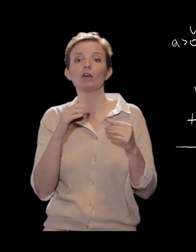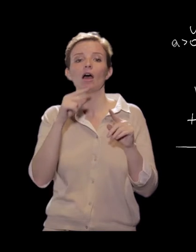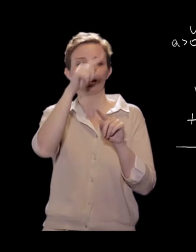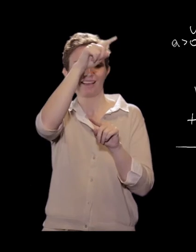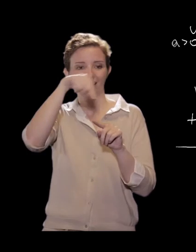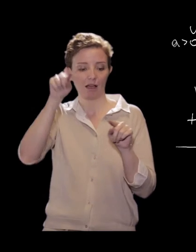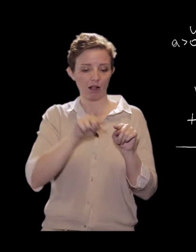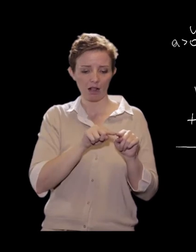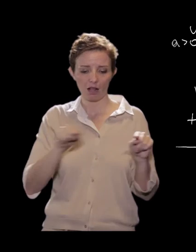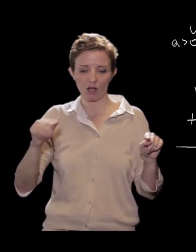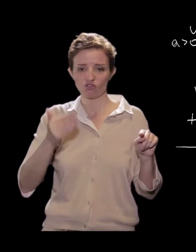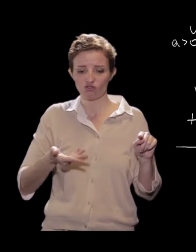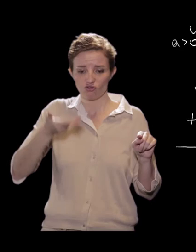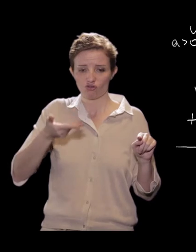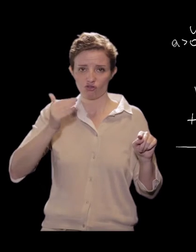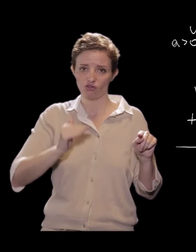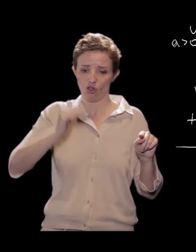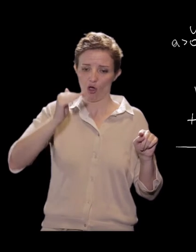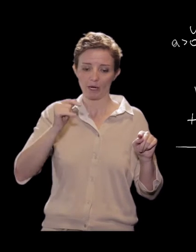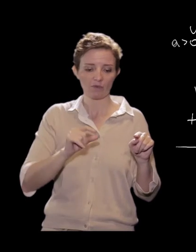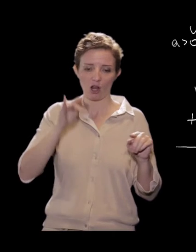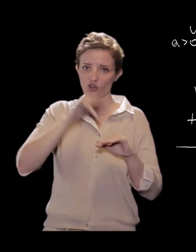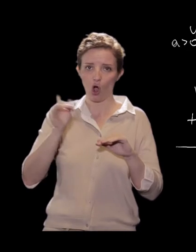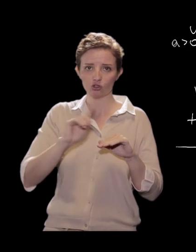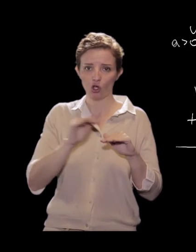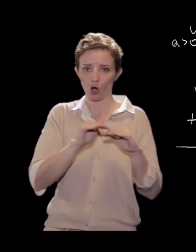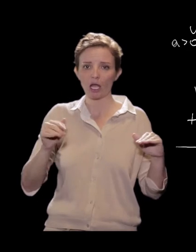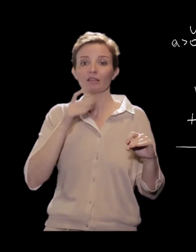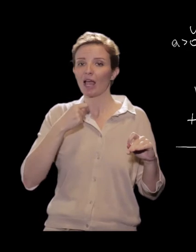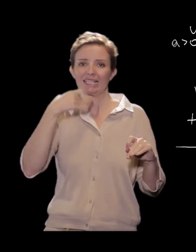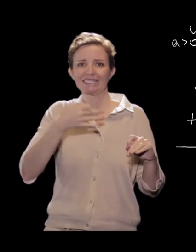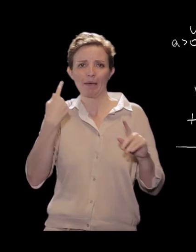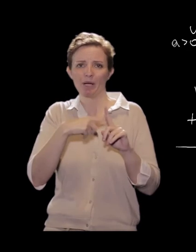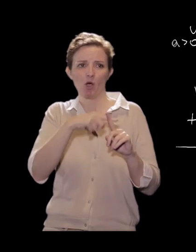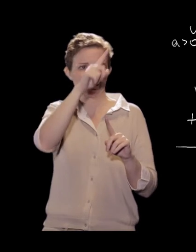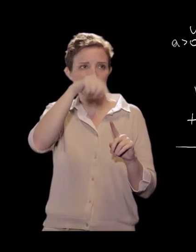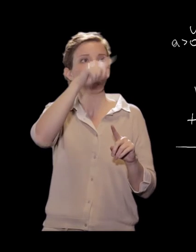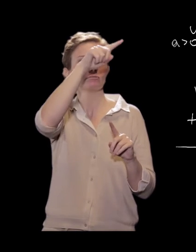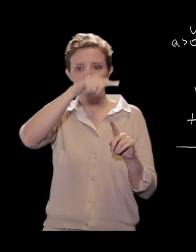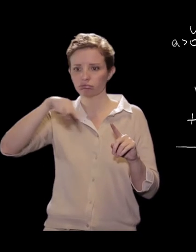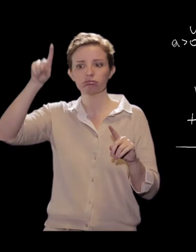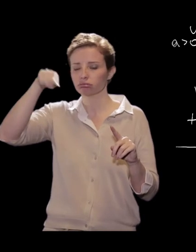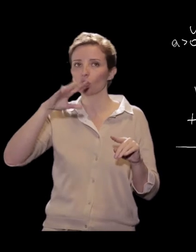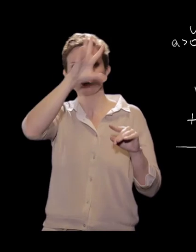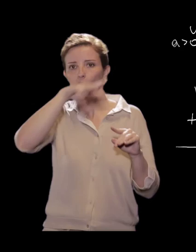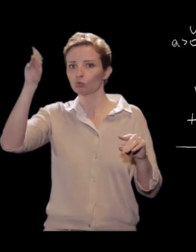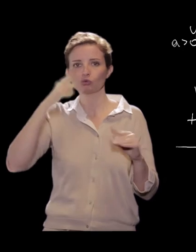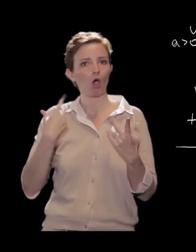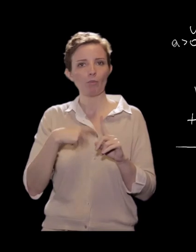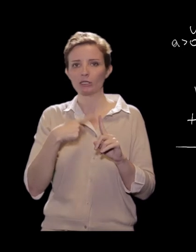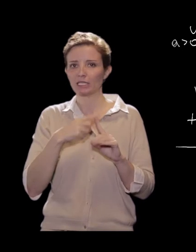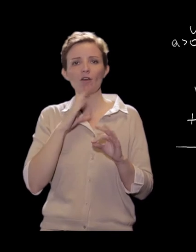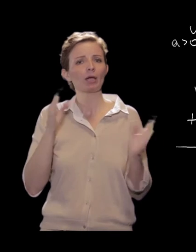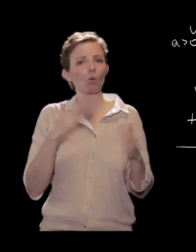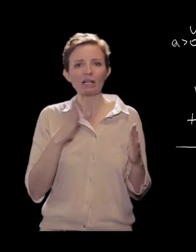se al di sopra dell'asse delle x per cui è sempre positiva In ogni punto quindi per ogni x appartenente